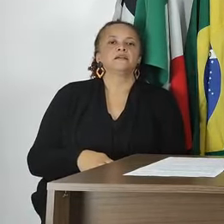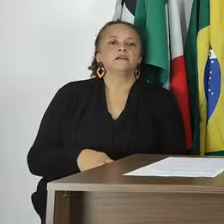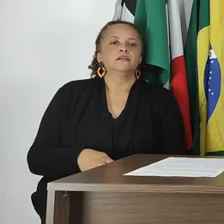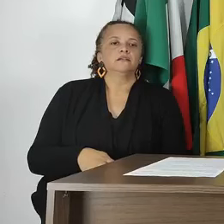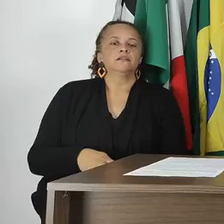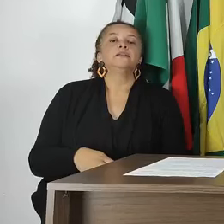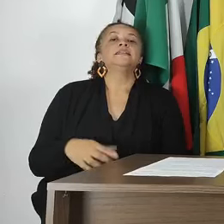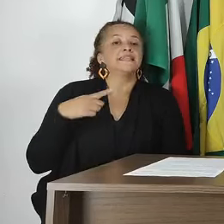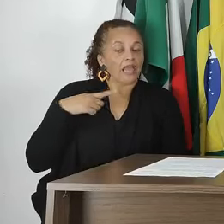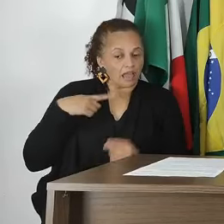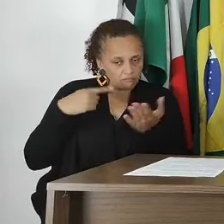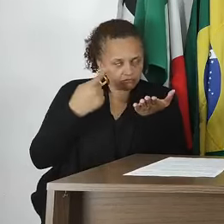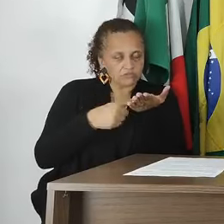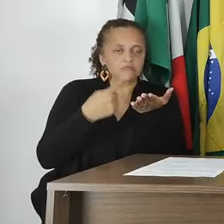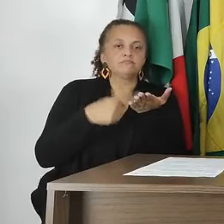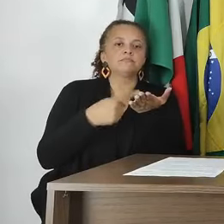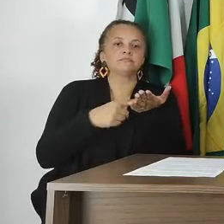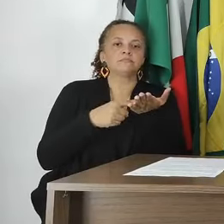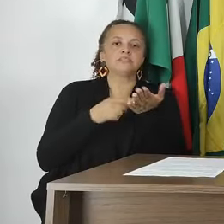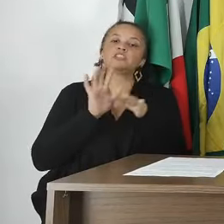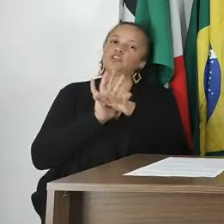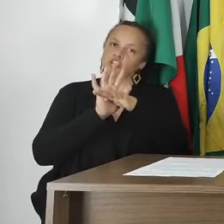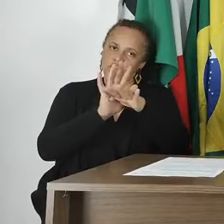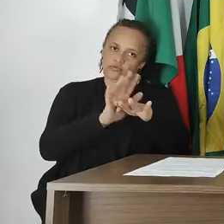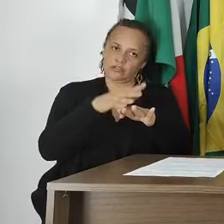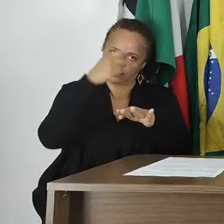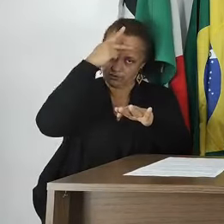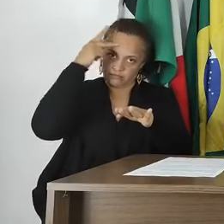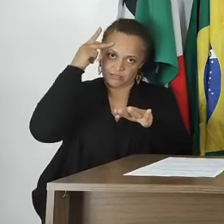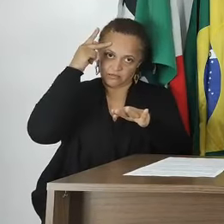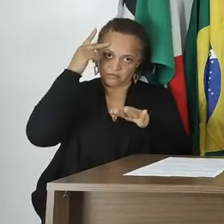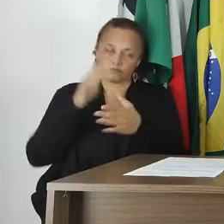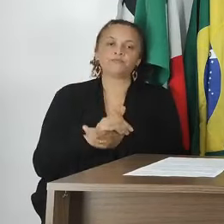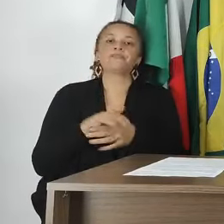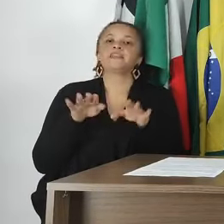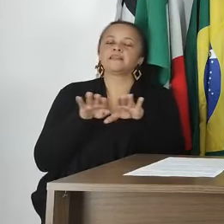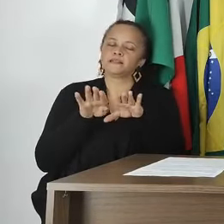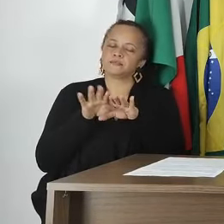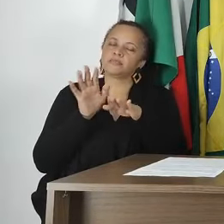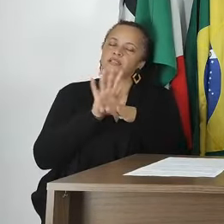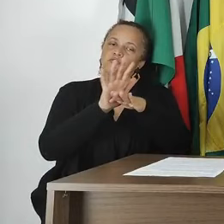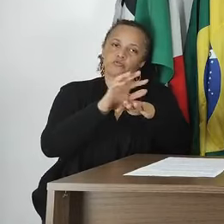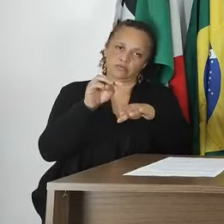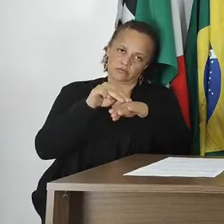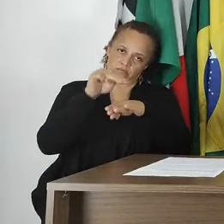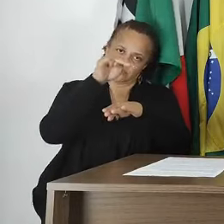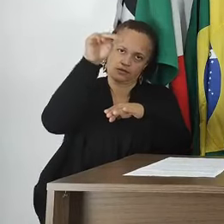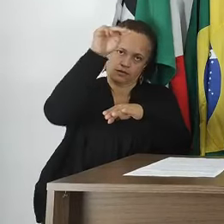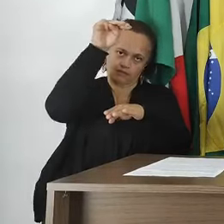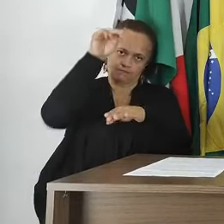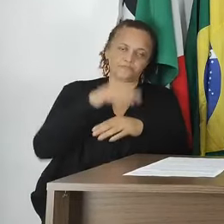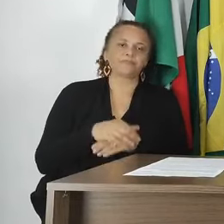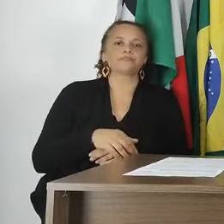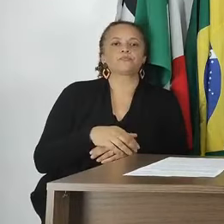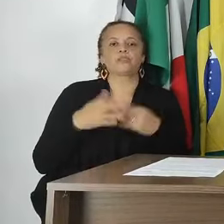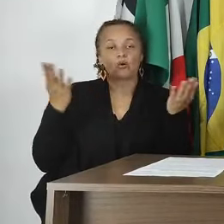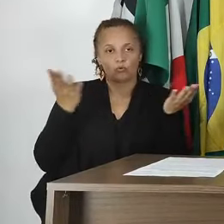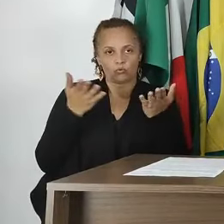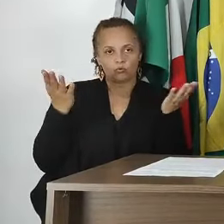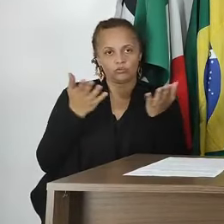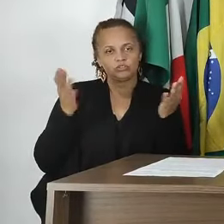este compromisso com o próximo e com a obra missionária. Atualmente nós